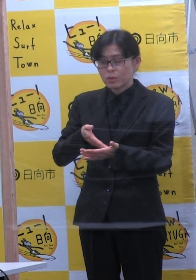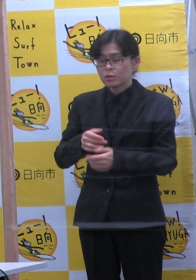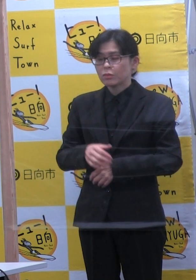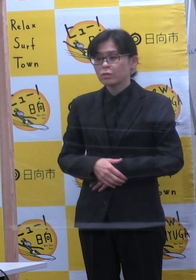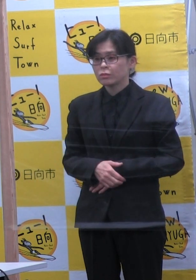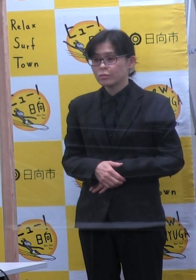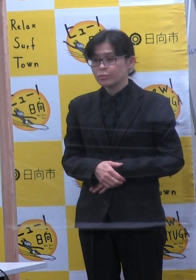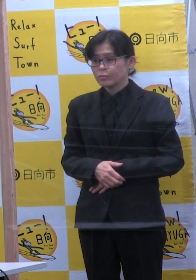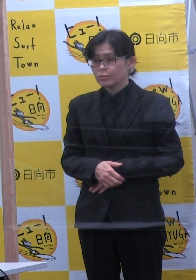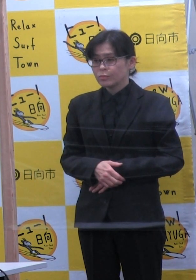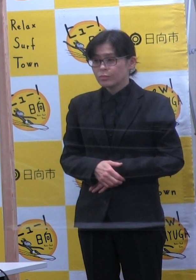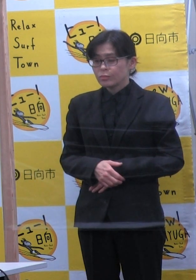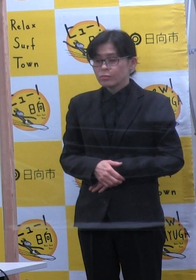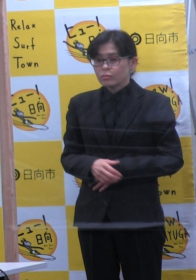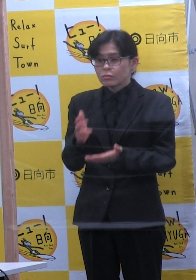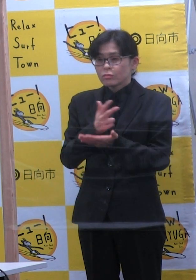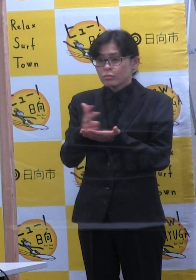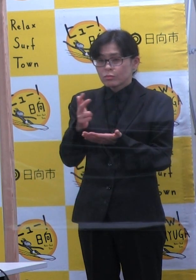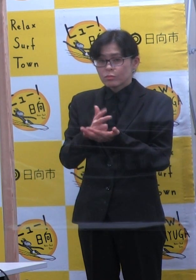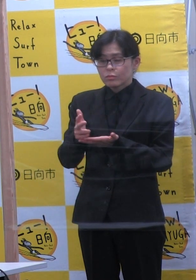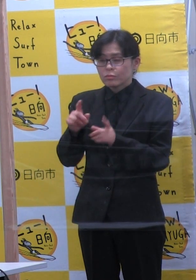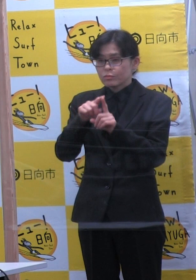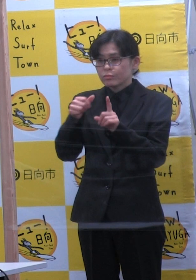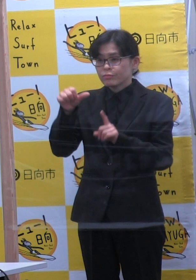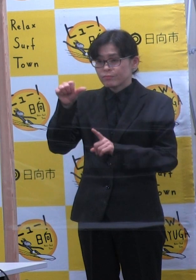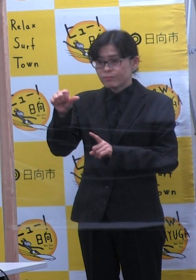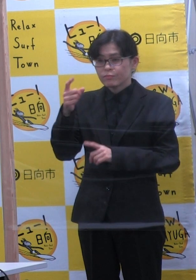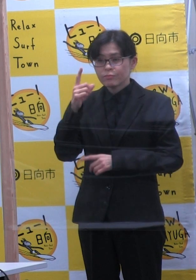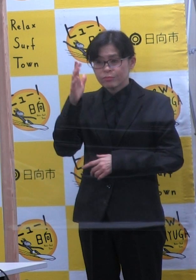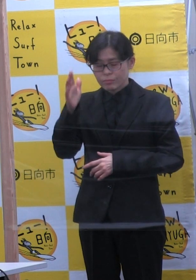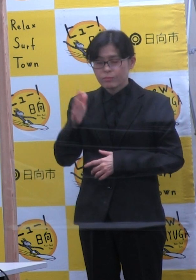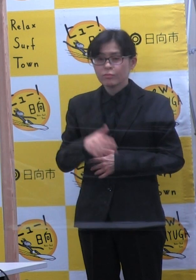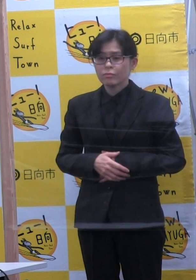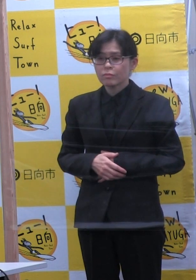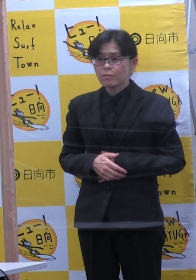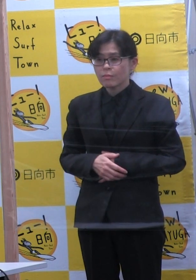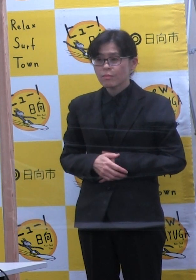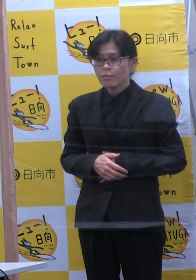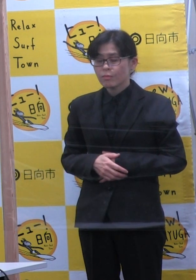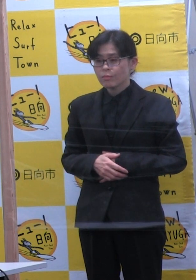。資料5ページをご覧ください。